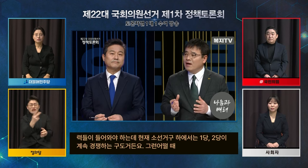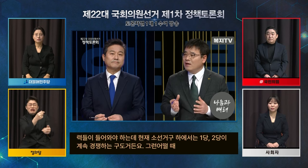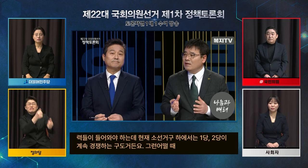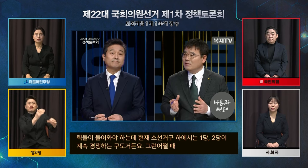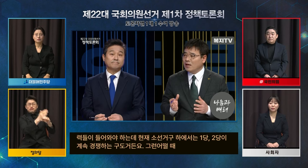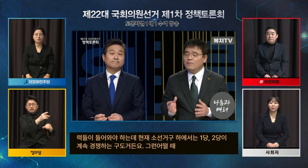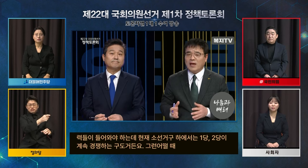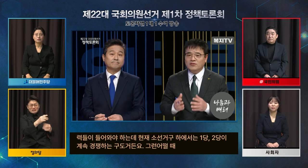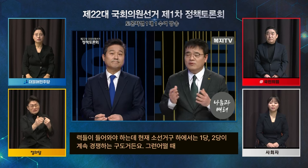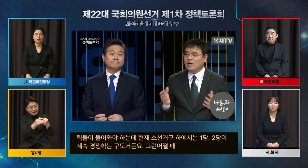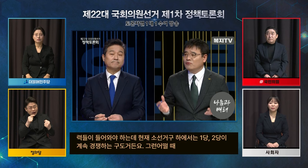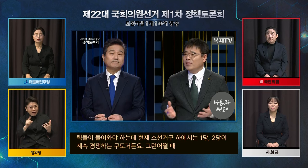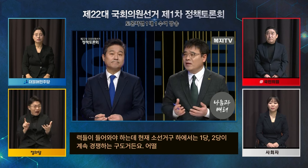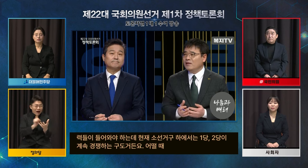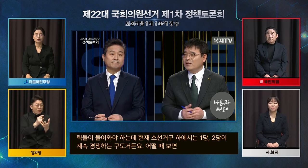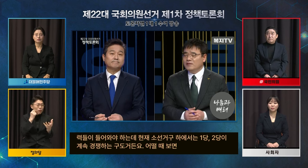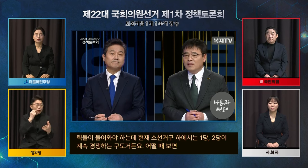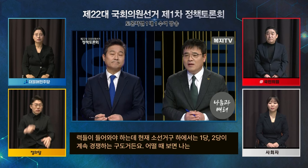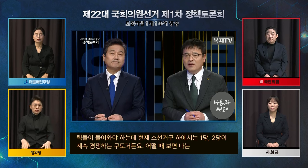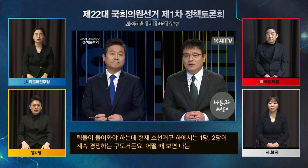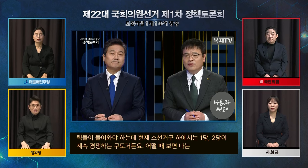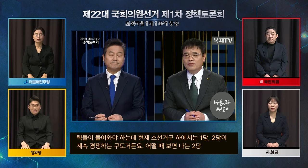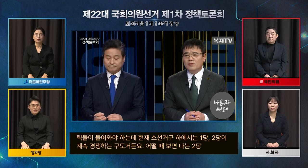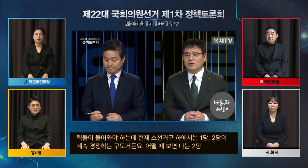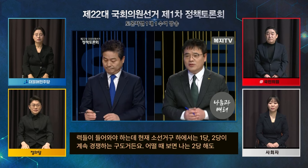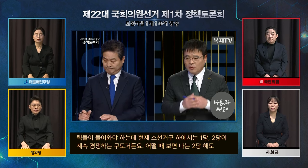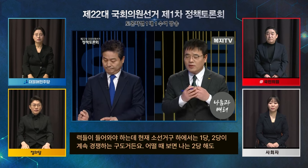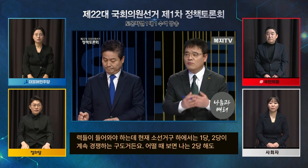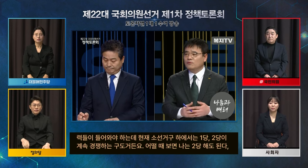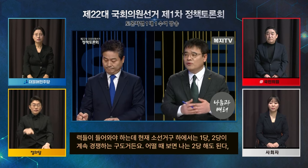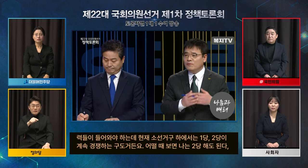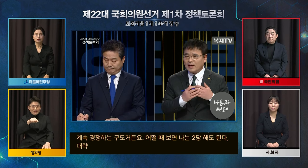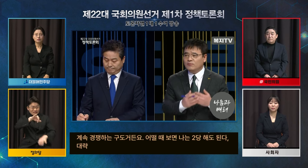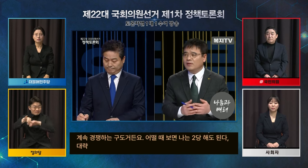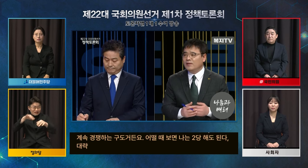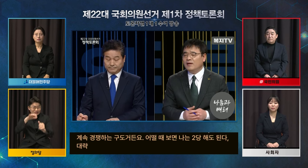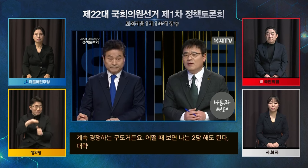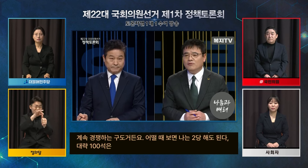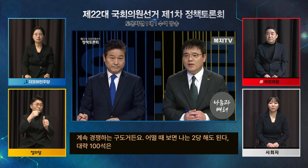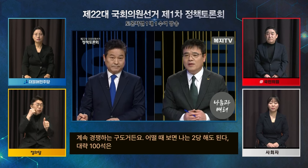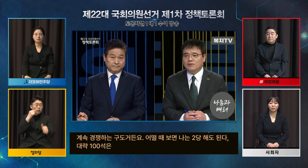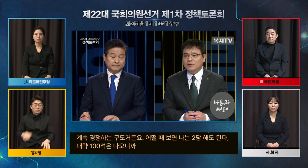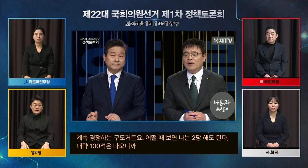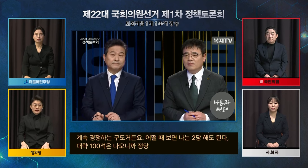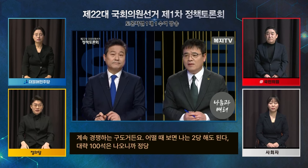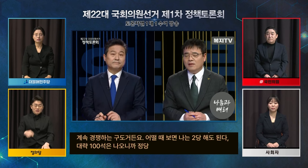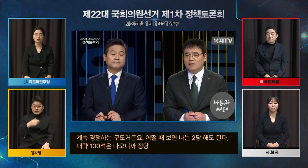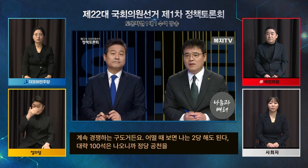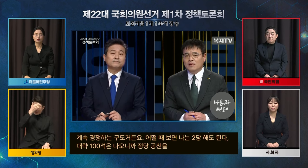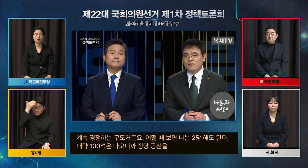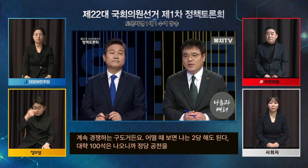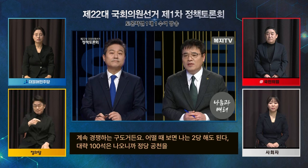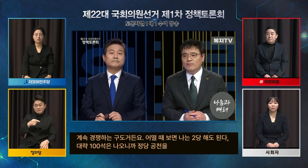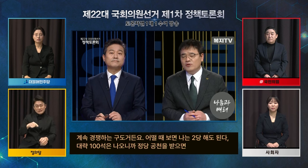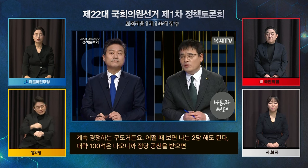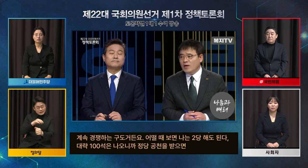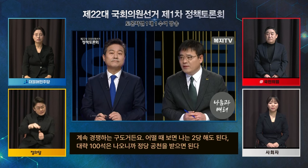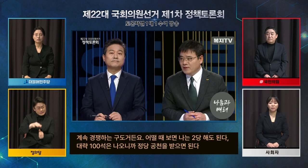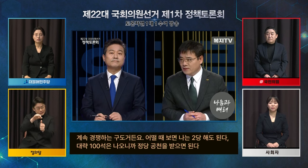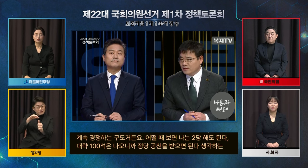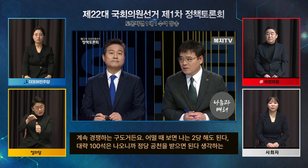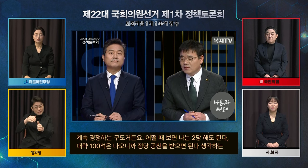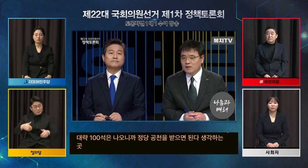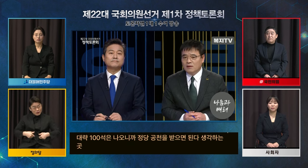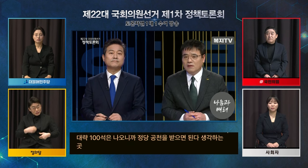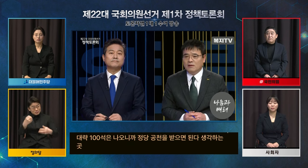해도 된다. 대략 100석은 나오니까 이렇게 생각하는 어떤 정당 공천을 받으면 된다라고 생각하는 것이 많은데 비례대표제의